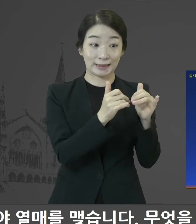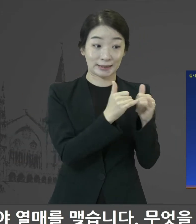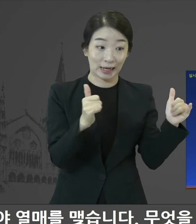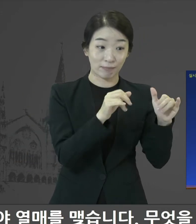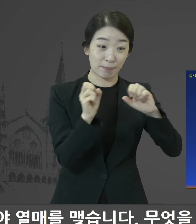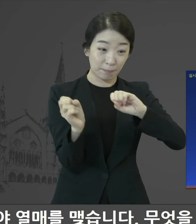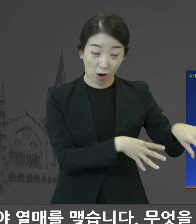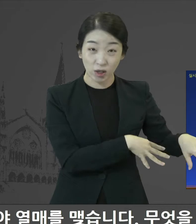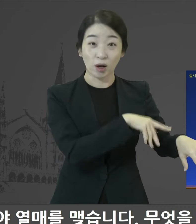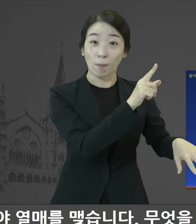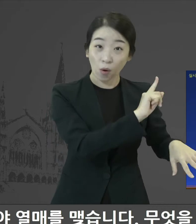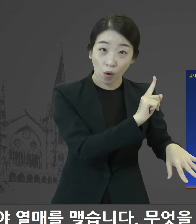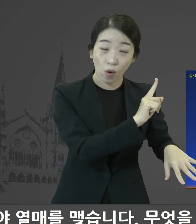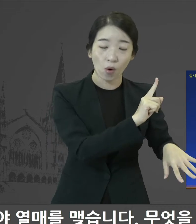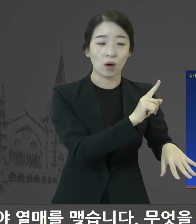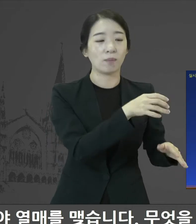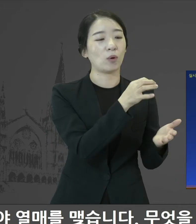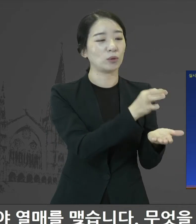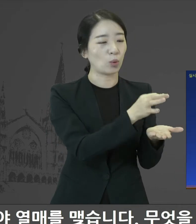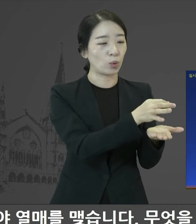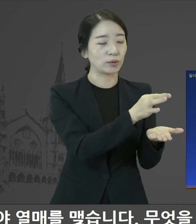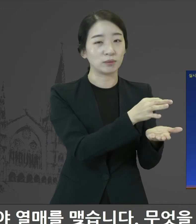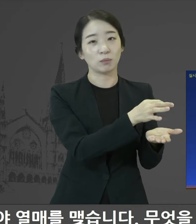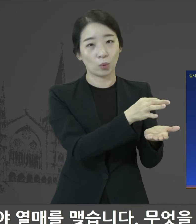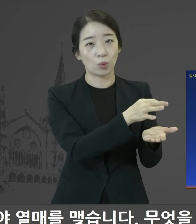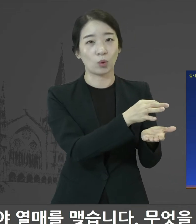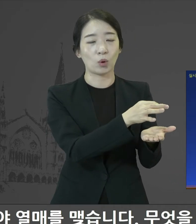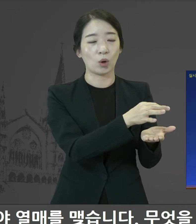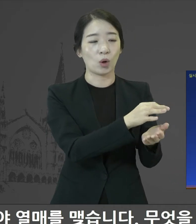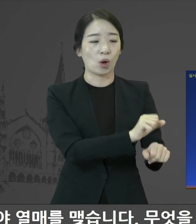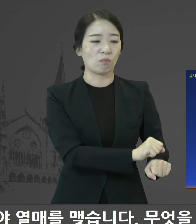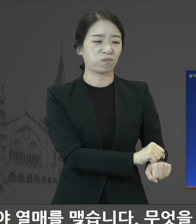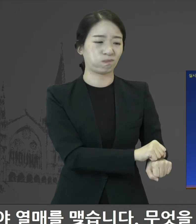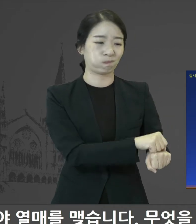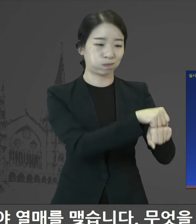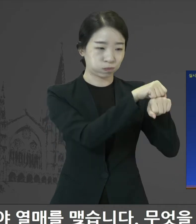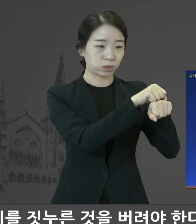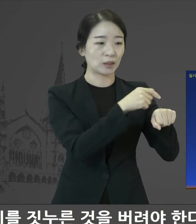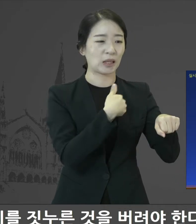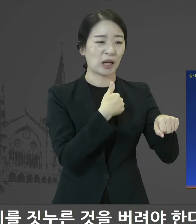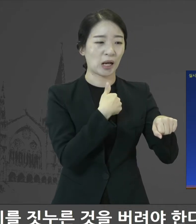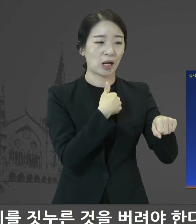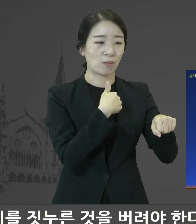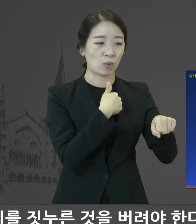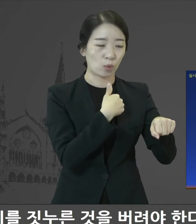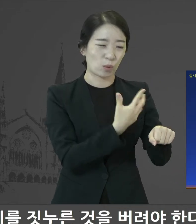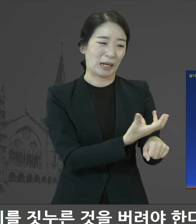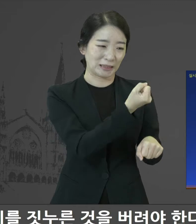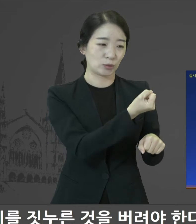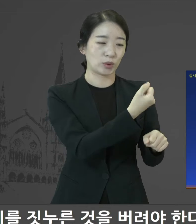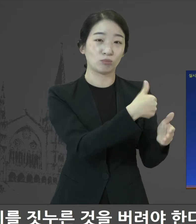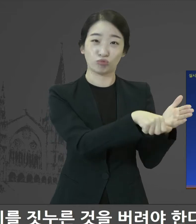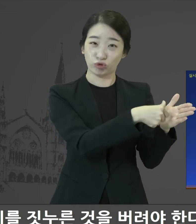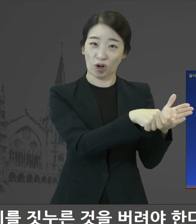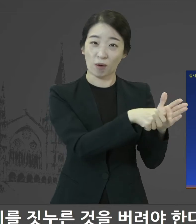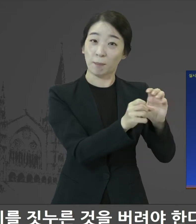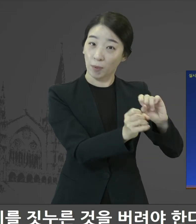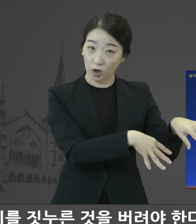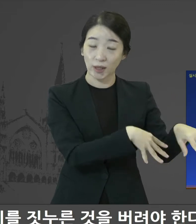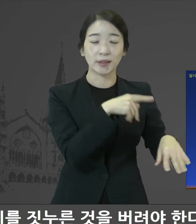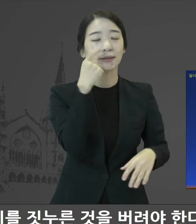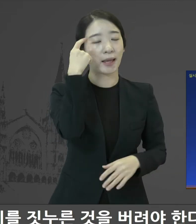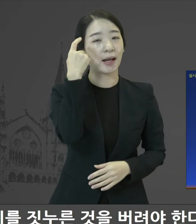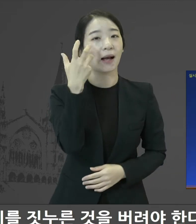무슨 물질 가운데 오래 가지고 있는 거, 자기가 이렇게 소유하고 있는 물건들을 좀 버려야 되겠다, 이런 생각을